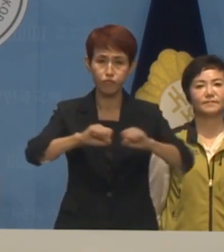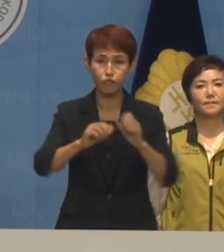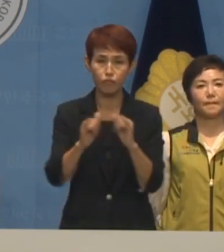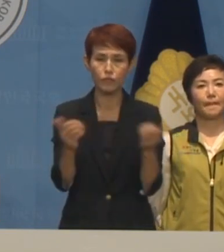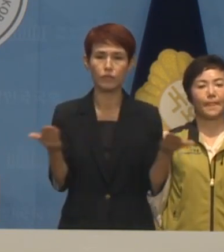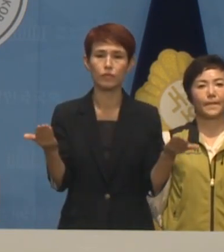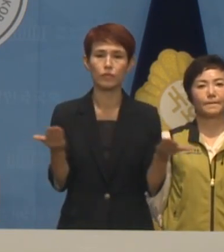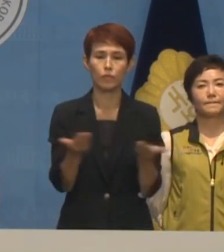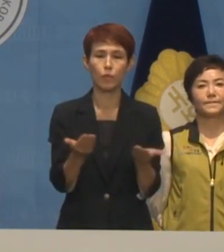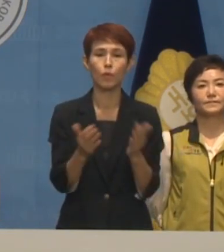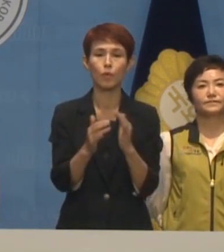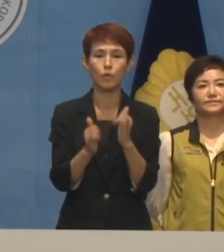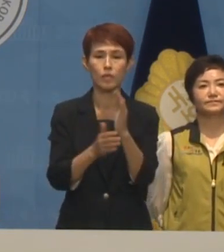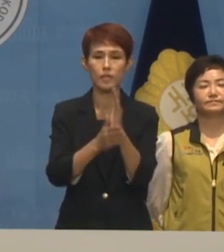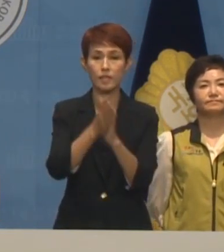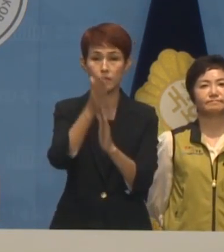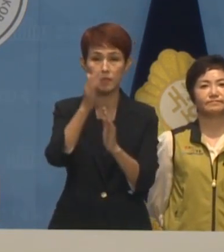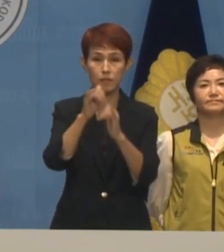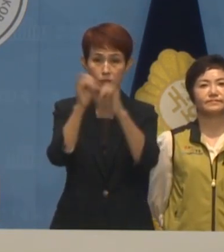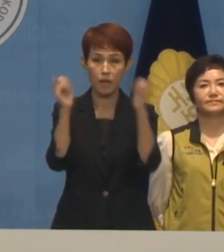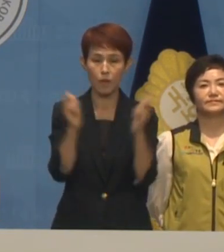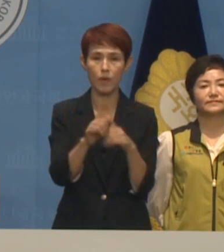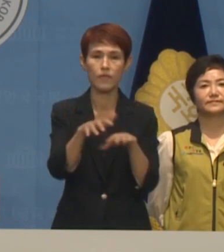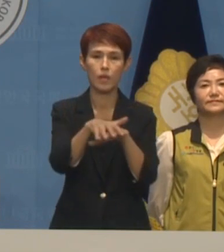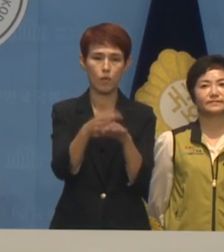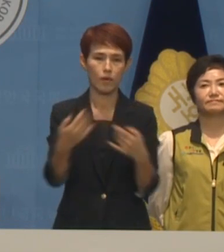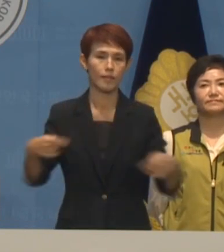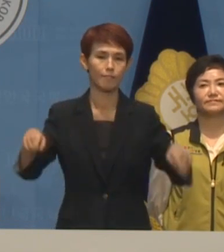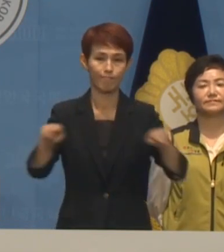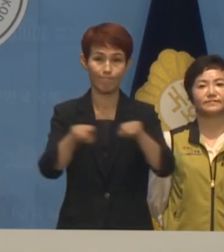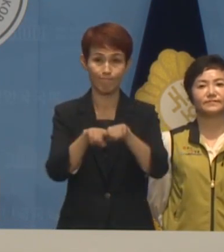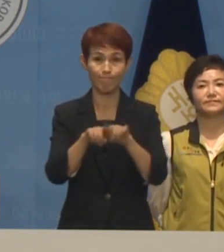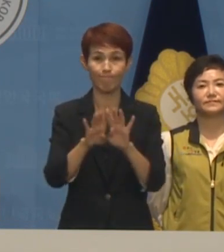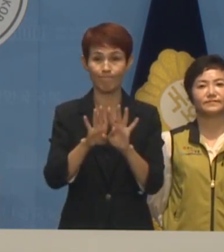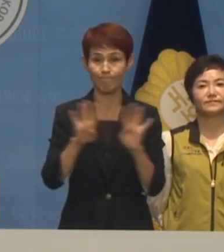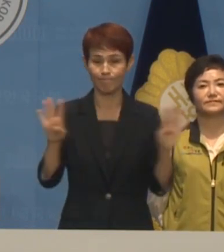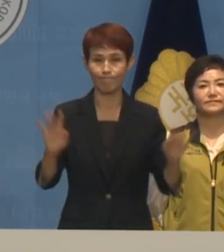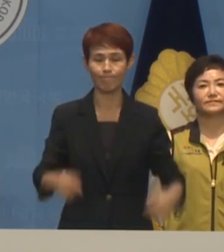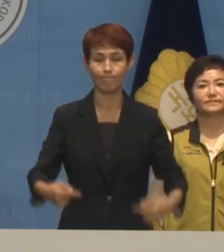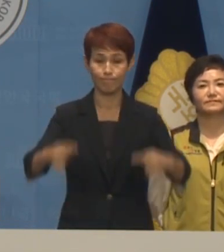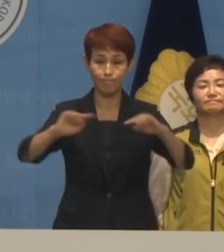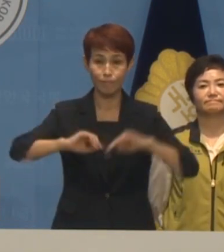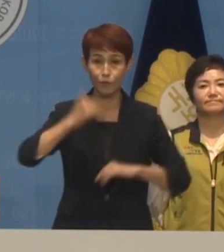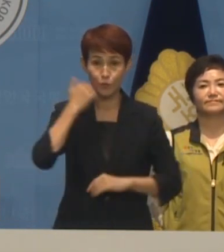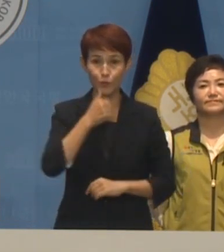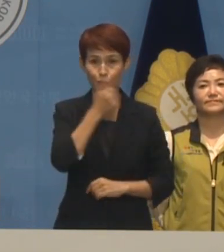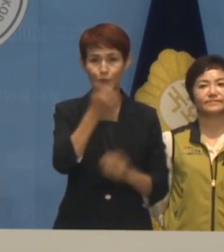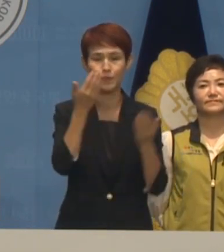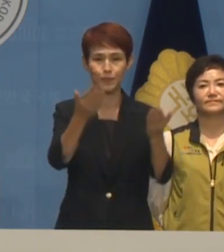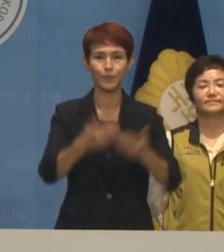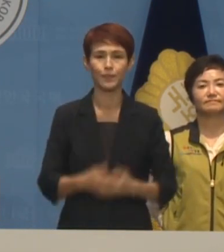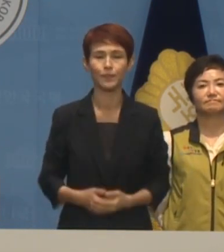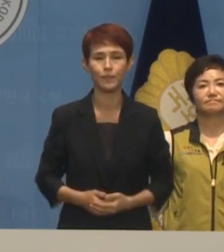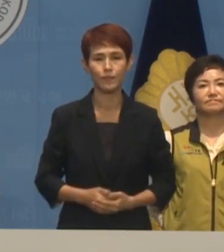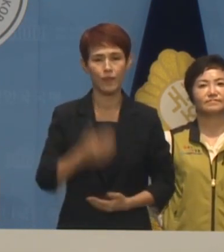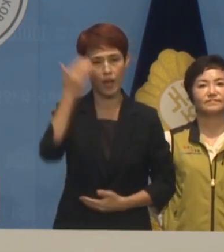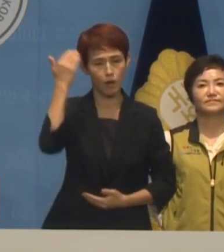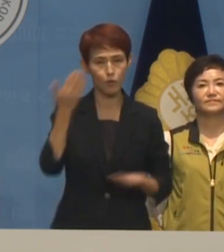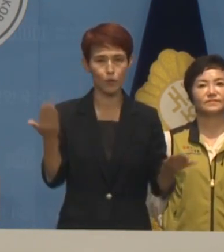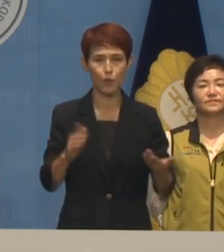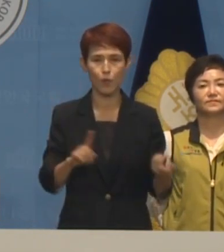시민사회 네트워크인 주사일제 네트워크가 공동 주최하고 있습니다. 참석자를 소개하겠습니다.